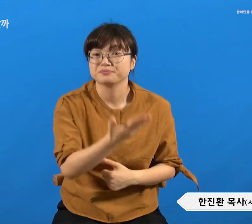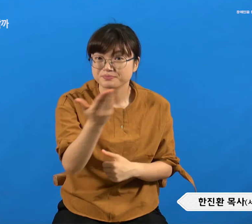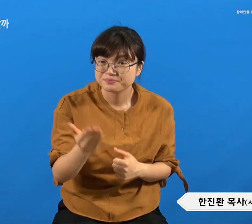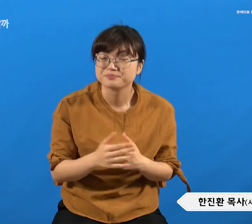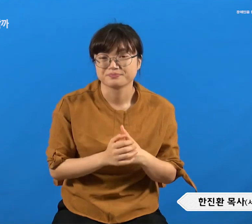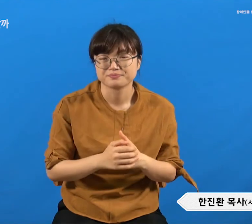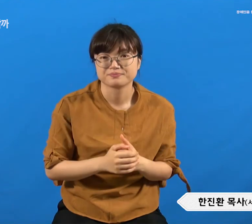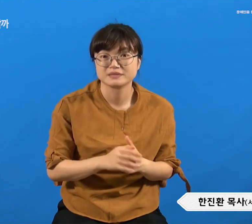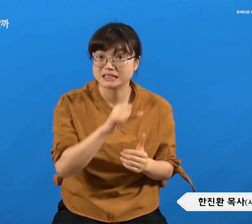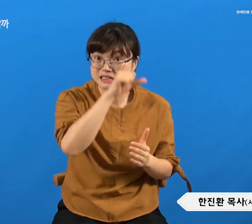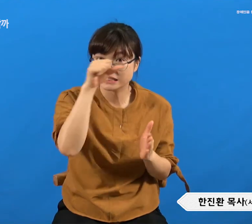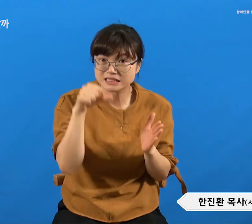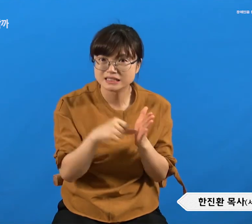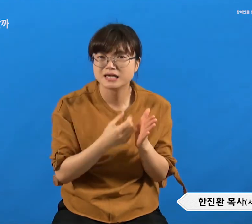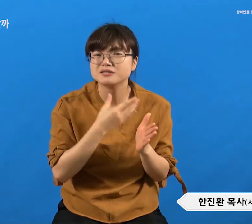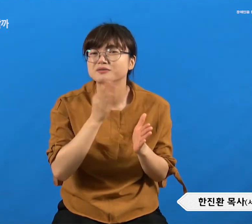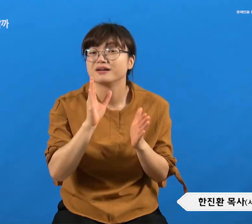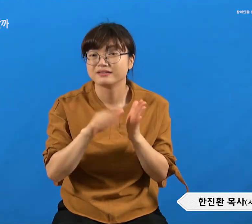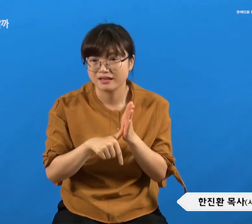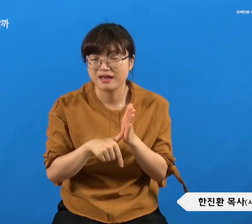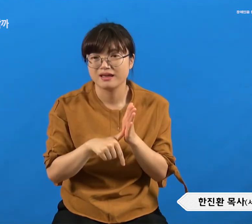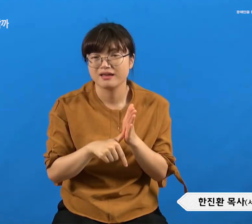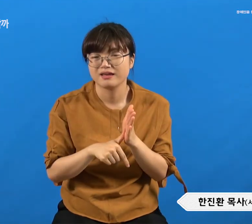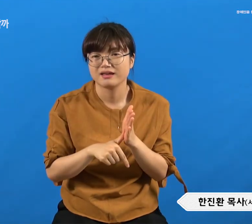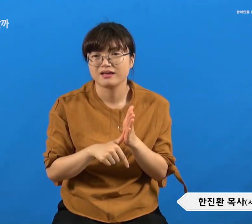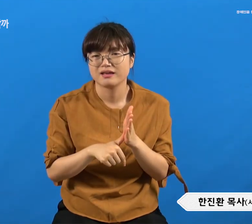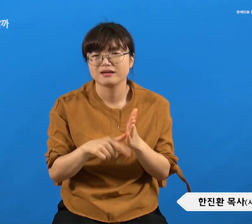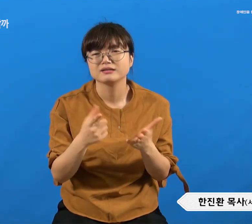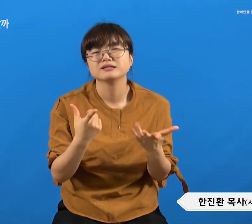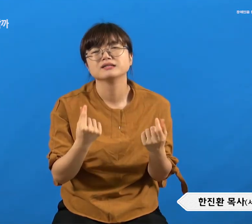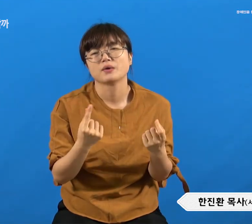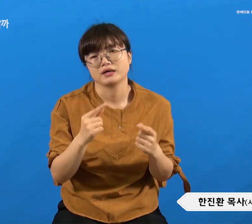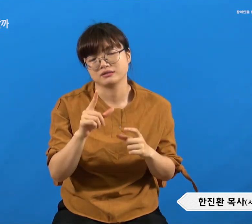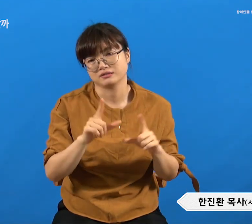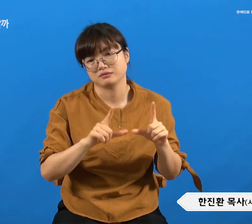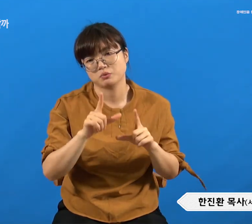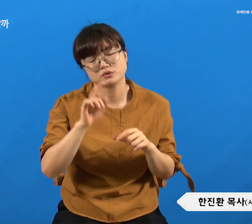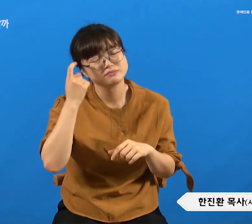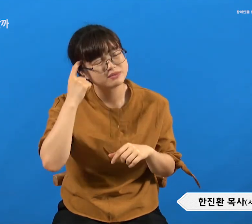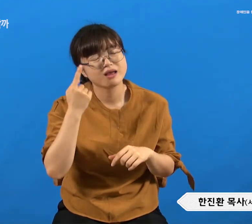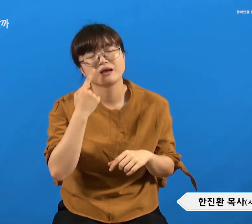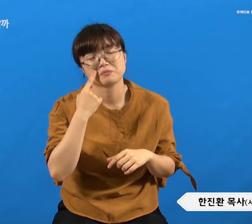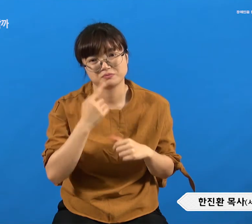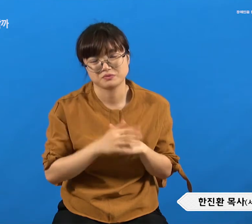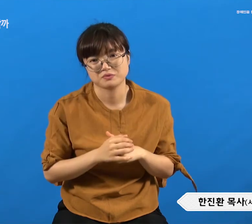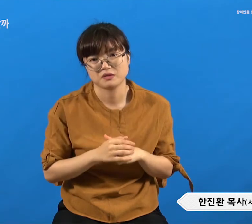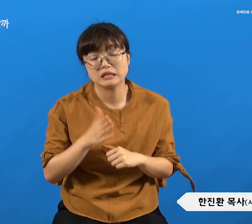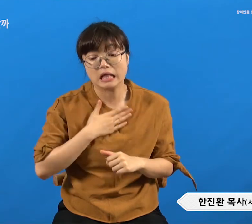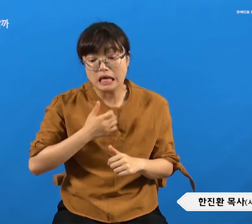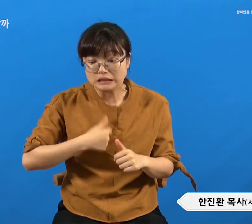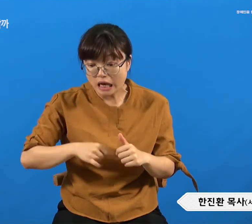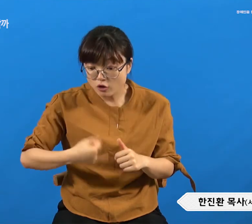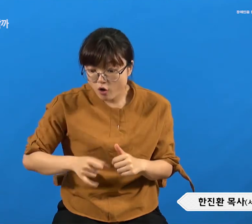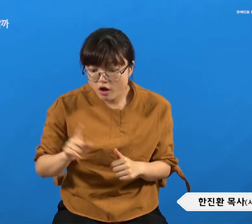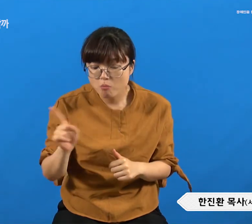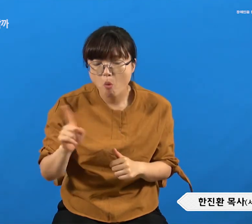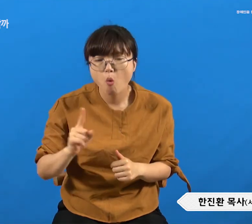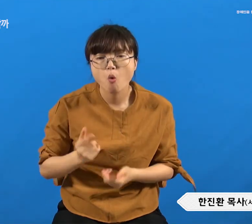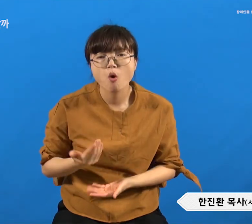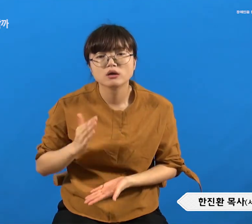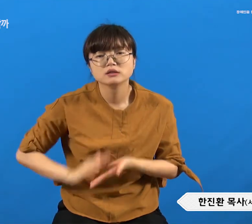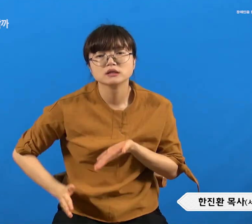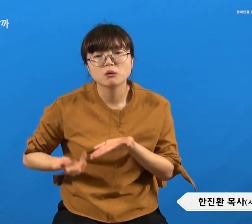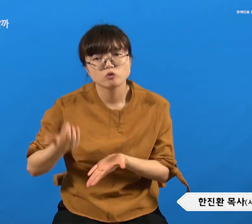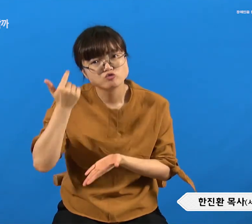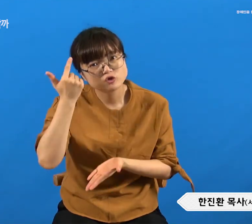여러분, 후반전에는 그런 문제를 좀 더 깊이 생각을 하셔야 됩니다. 내 자녀들에게 믿음의 유산을